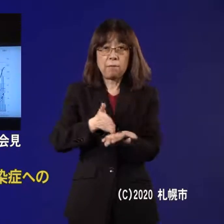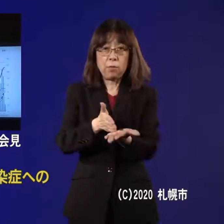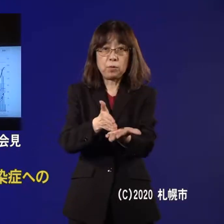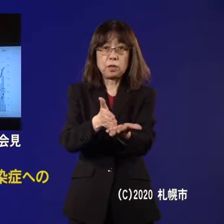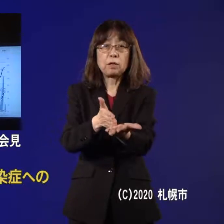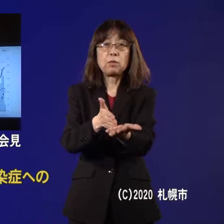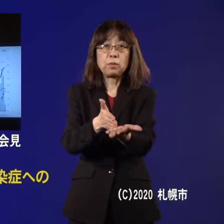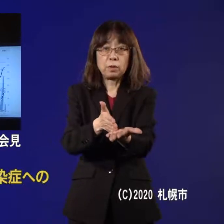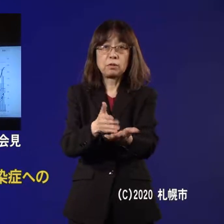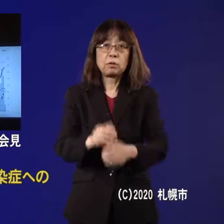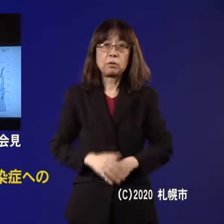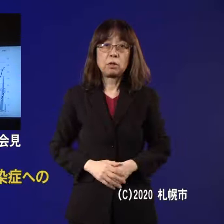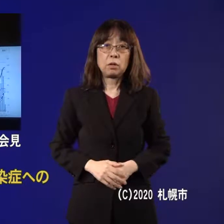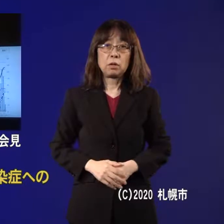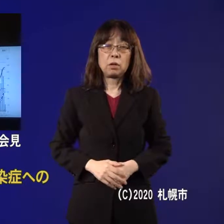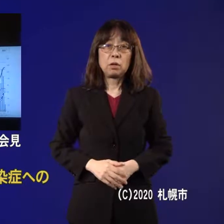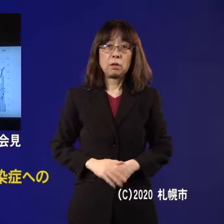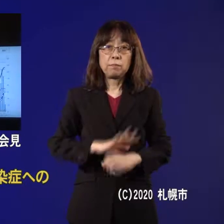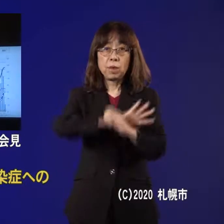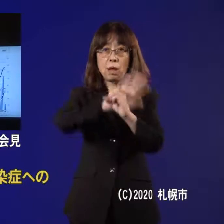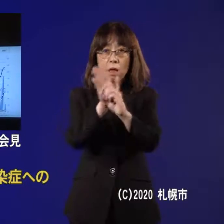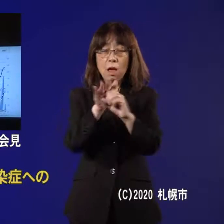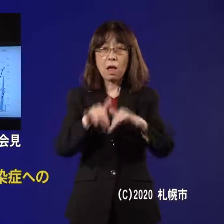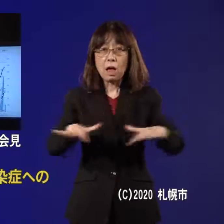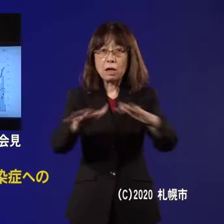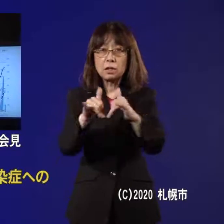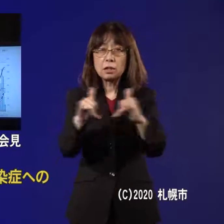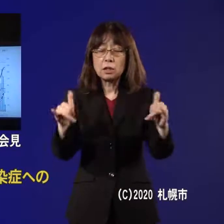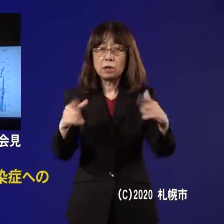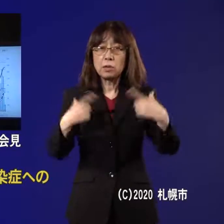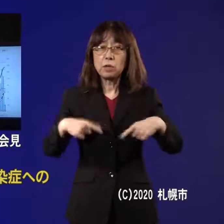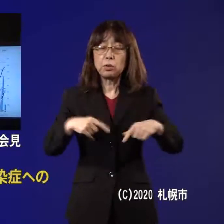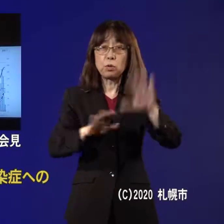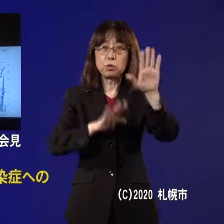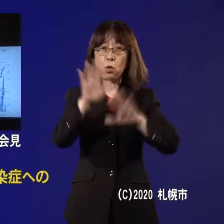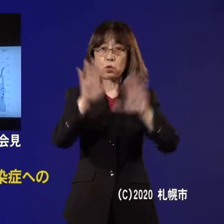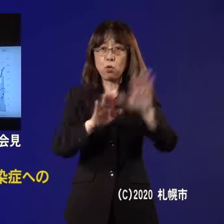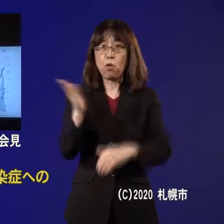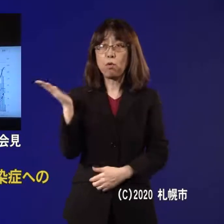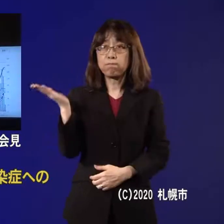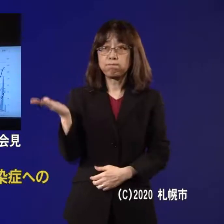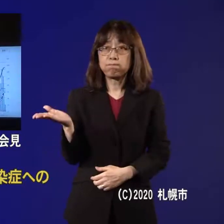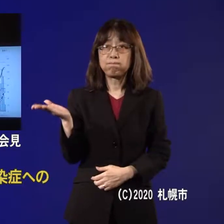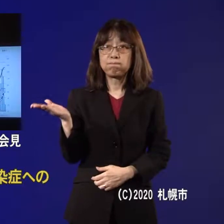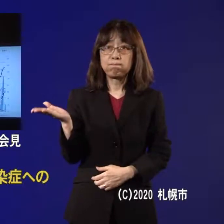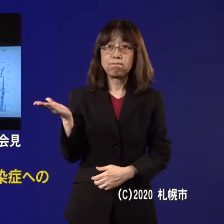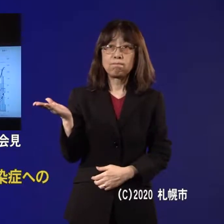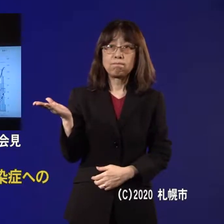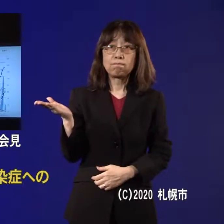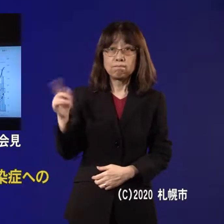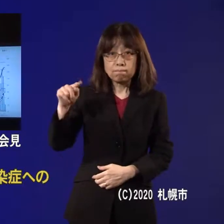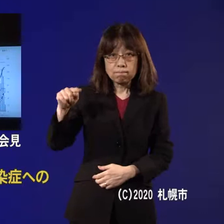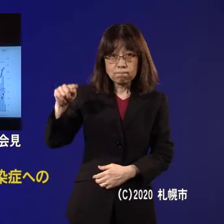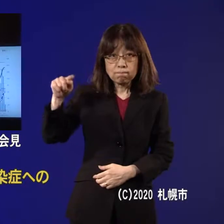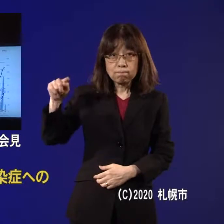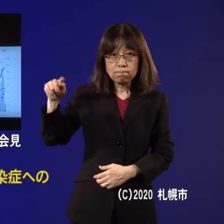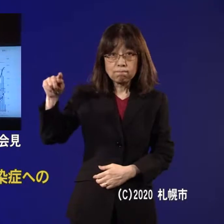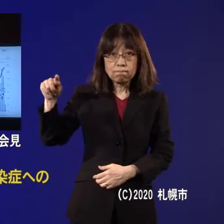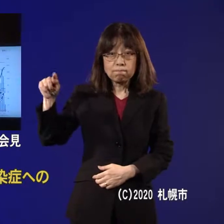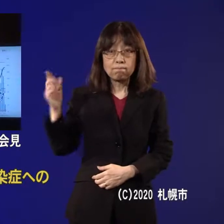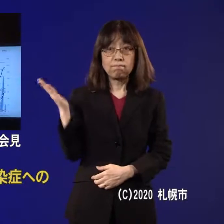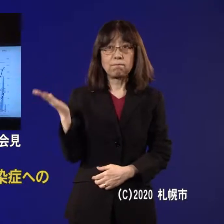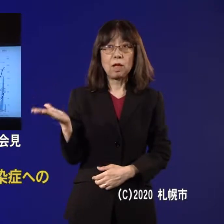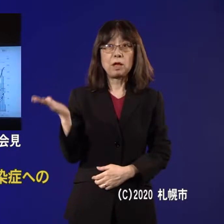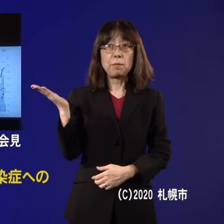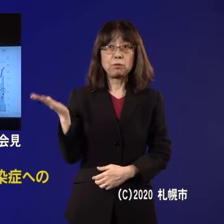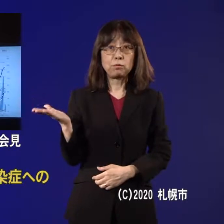。で、感染者の日々の状況もそうなんですけれども、ここに折れ線グラフがござい